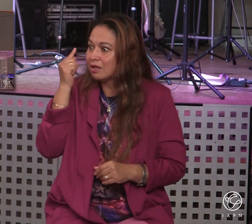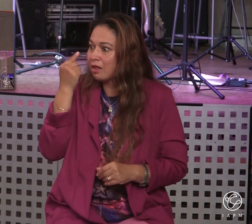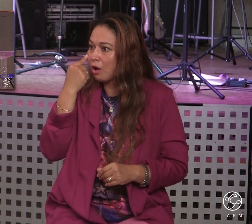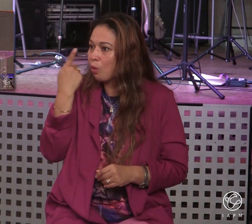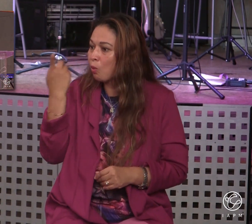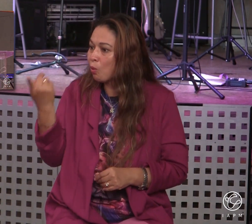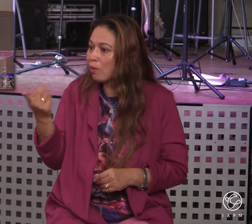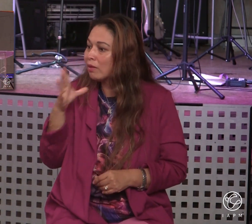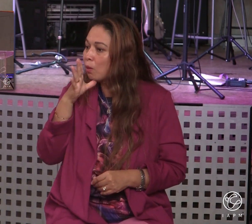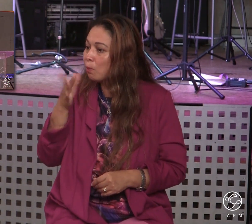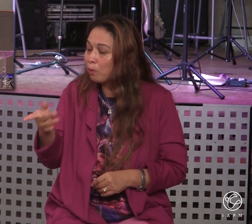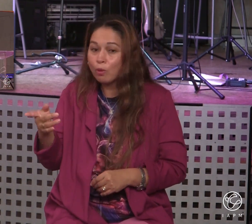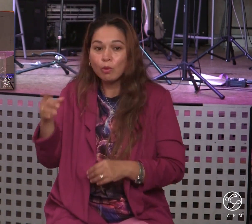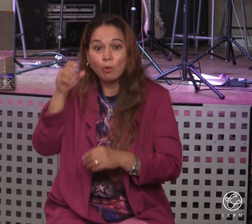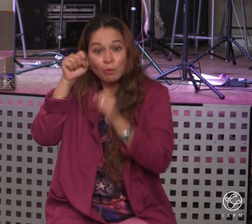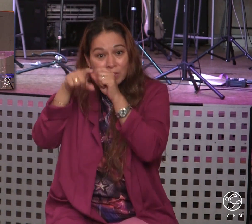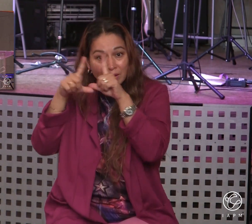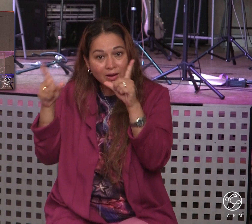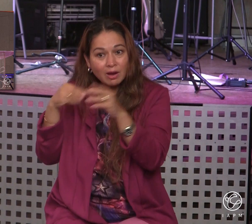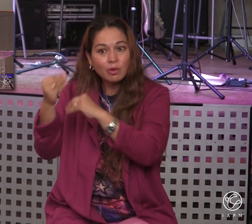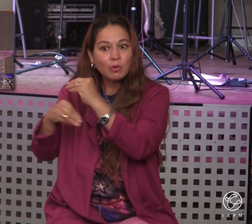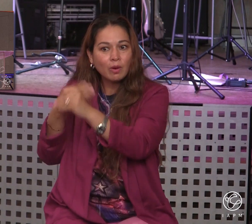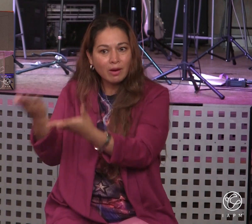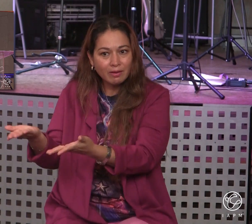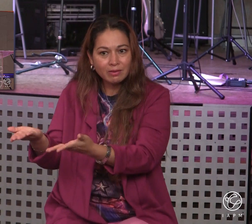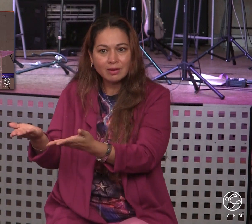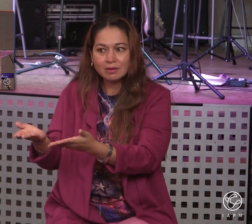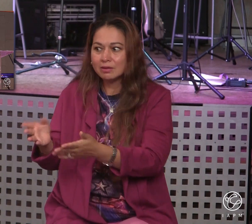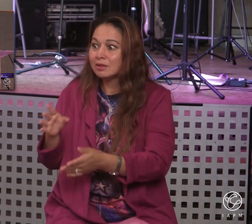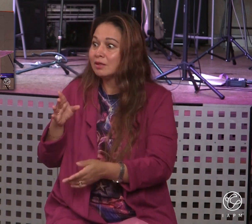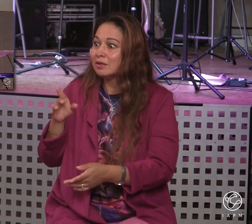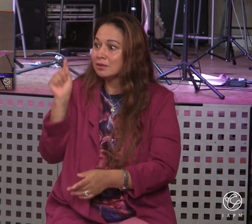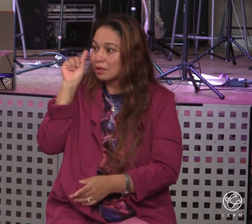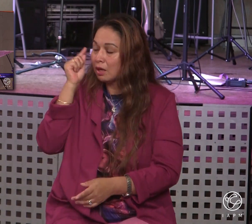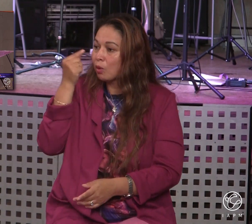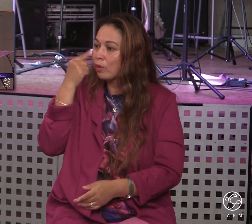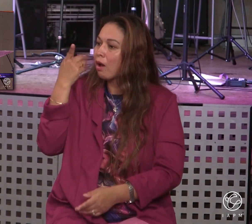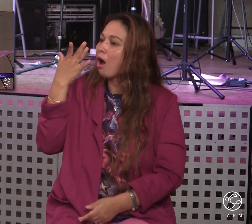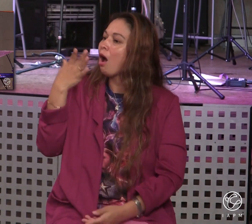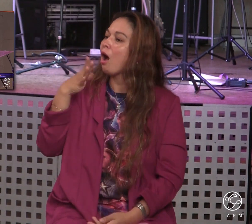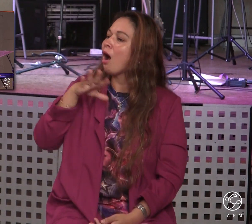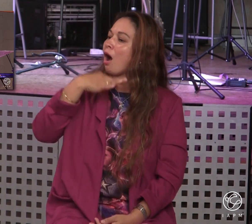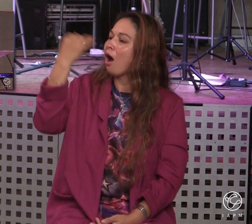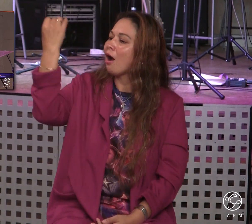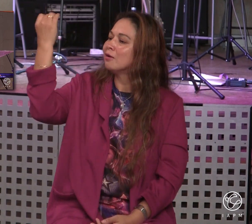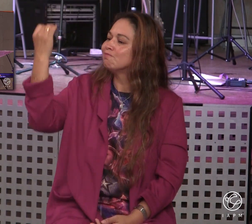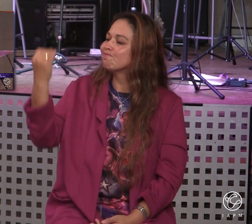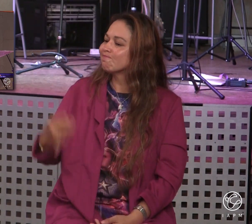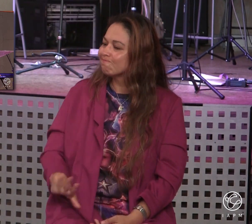tú entiendes, y si yo por supuesto entiendo estas cosas y soy capaz de aplicarlas.